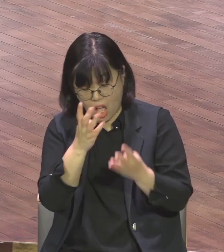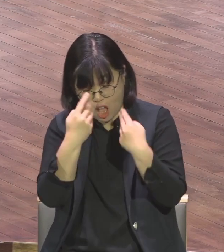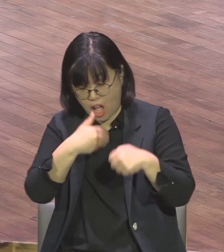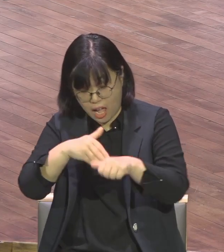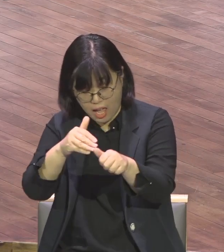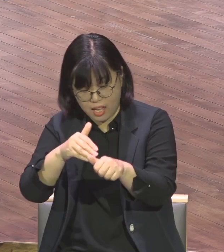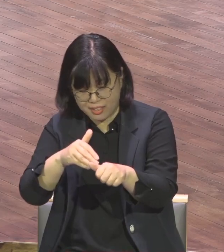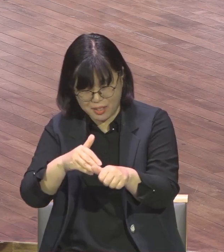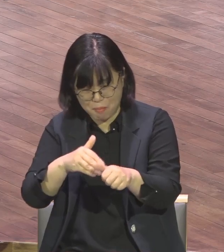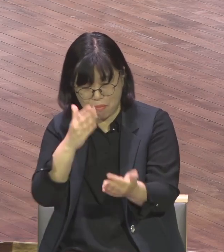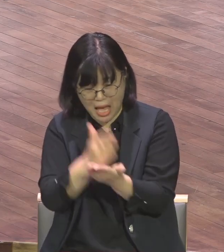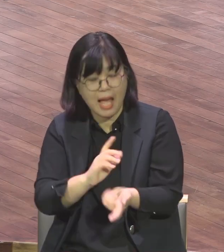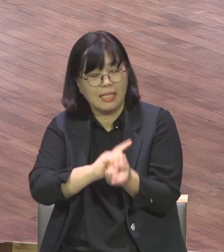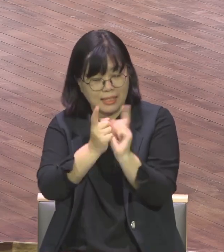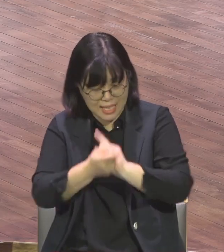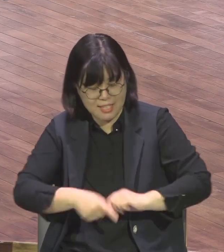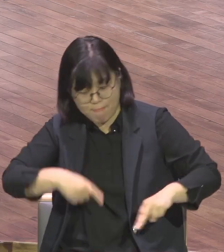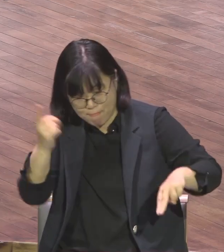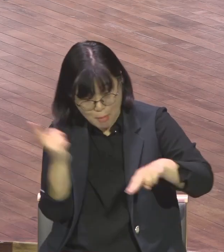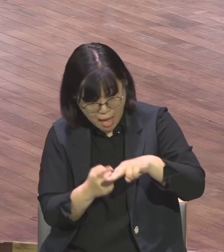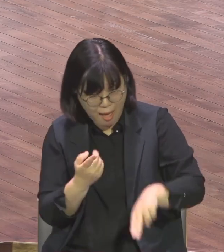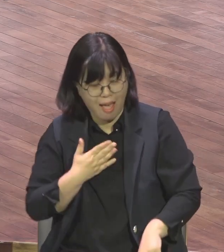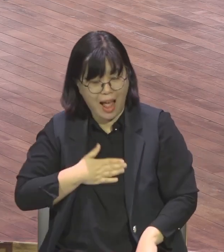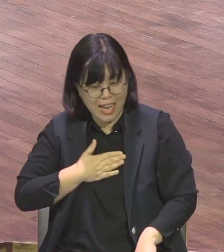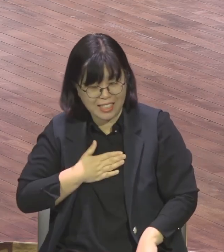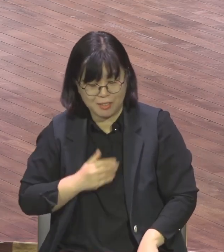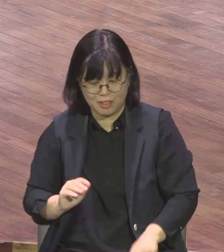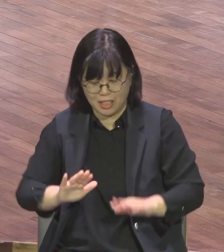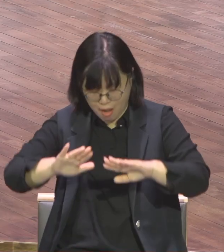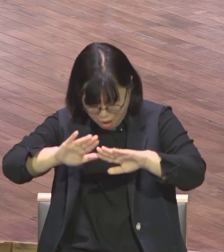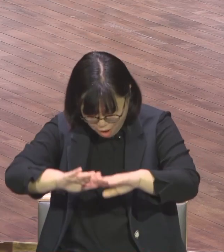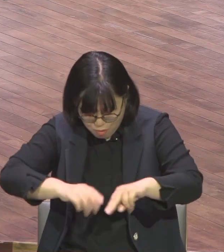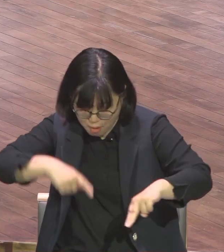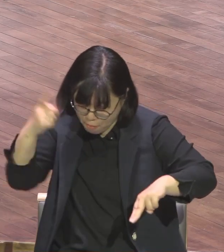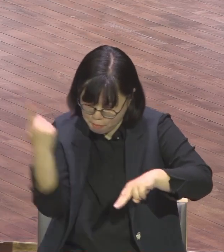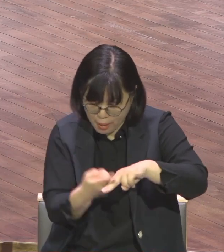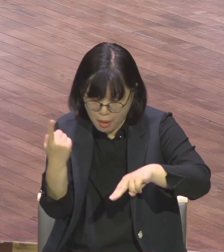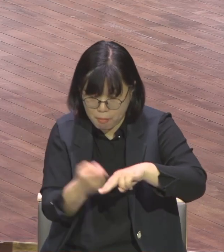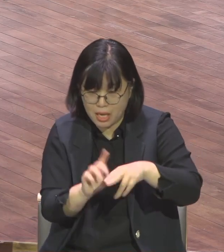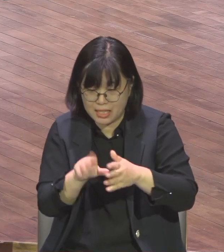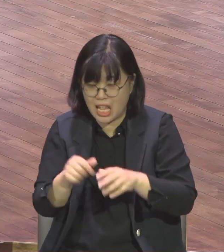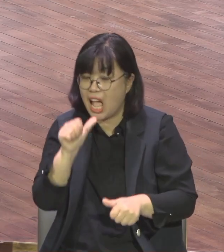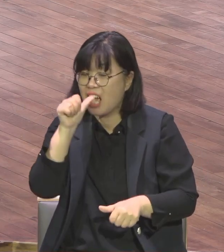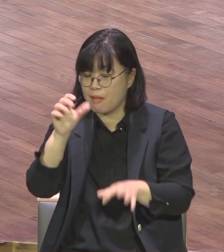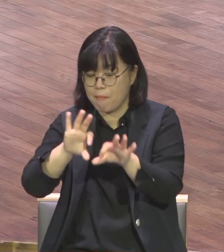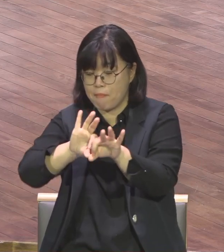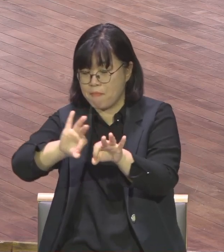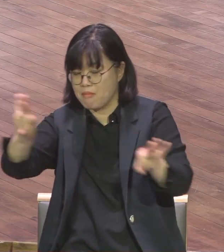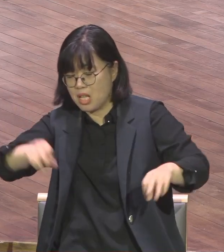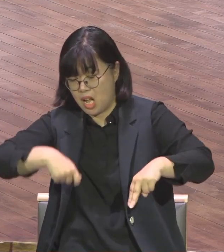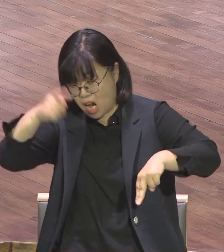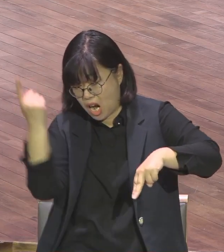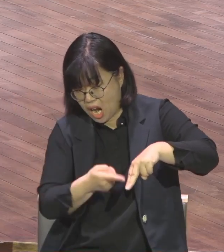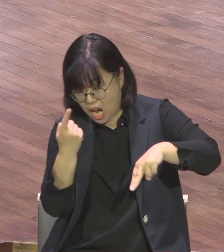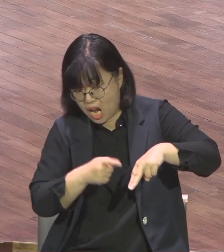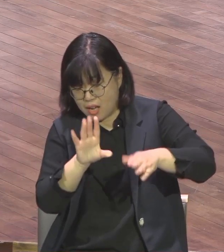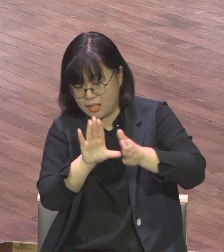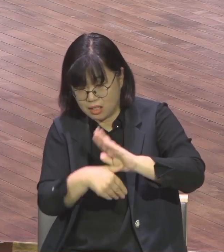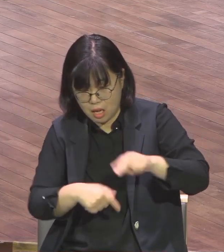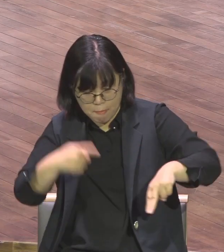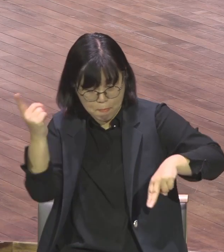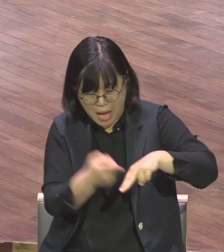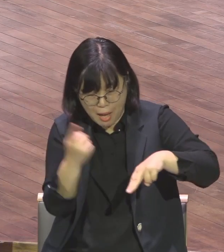저는 거뜩도 안 하고 제가 피부가 좀 크니까 그냥 막 맞았는데 옆에 우리 그 나주에서 온 그 고참이 내